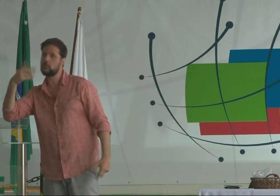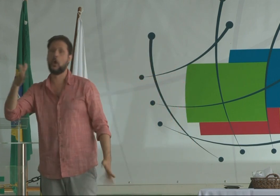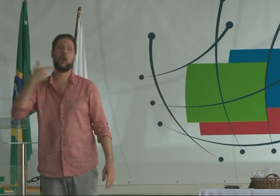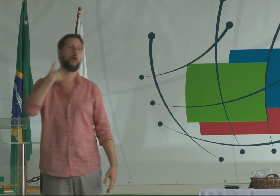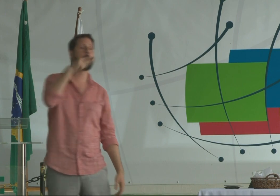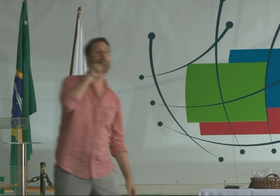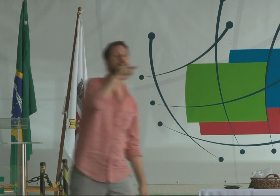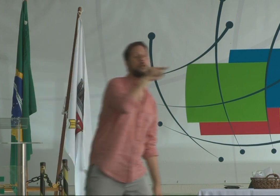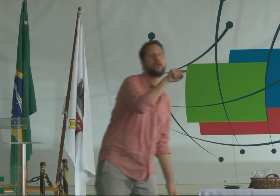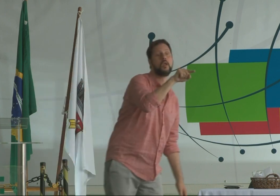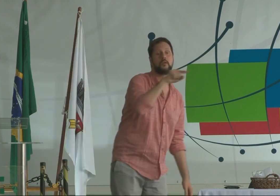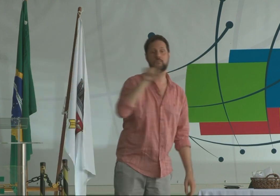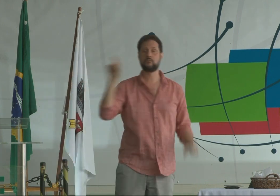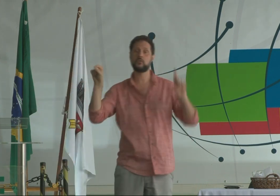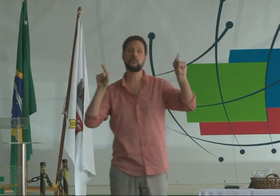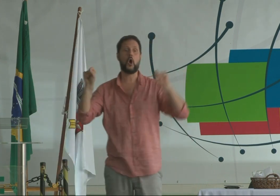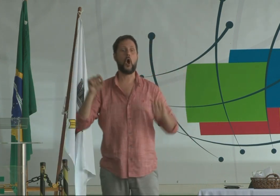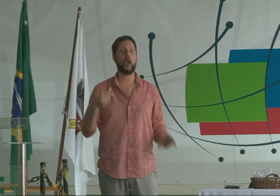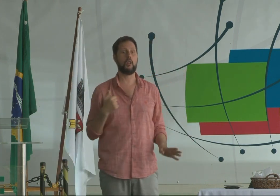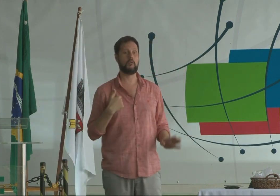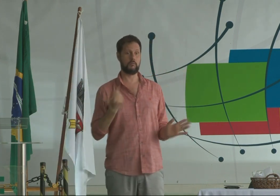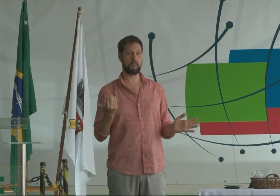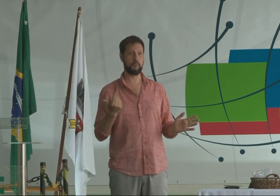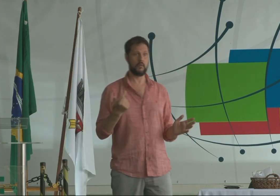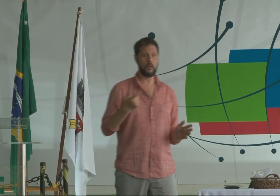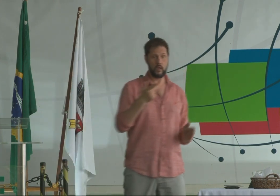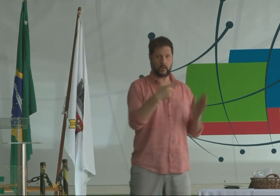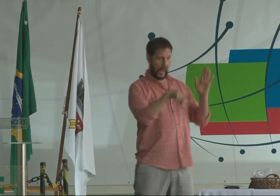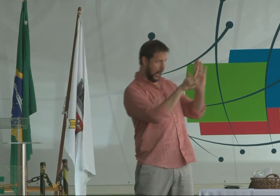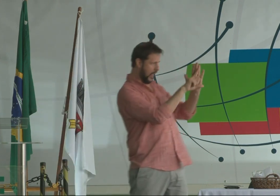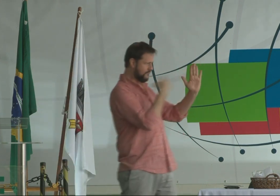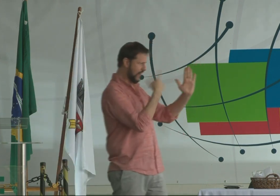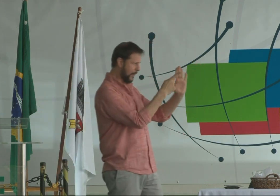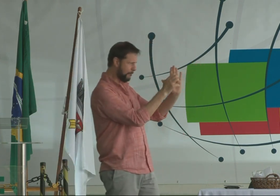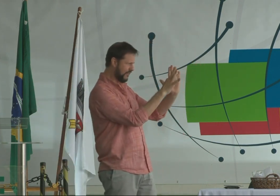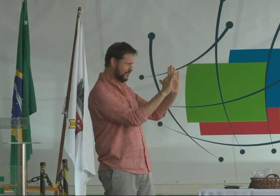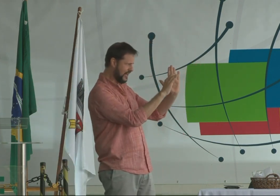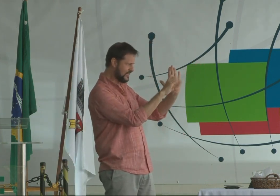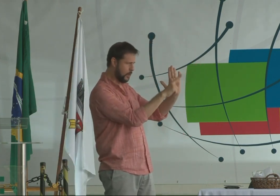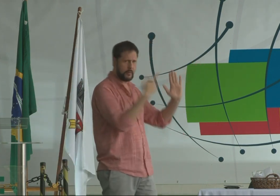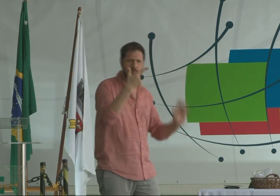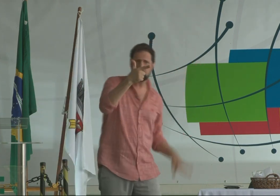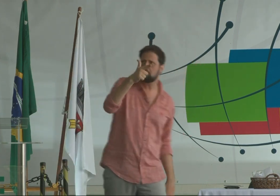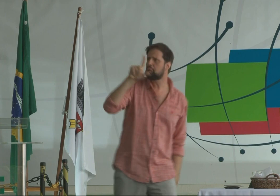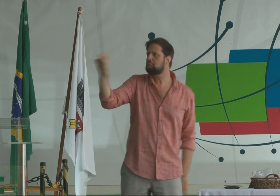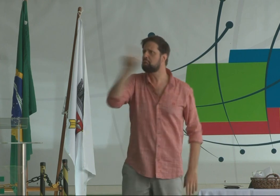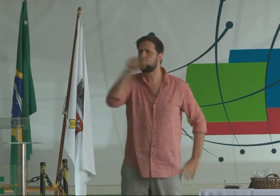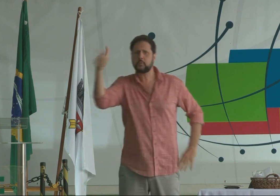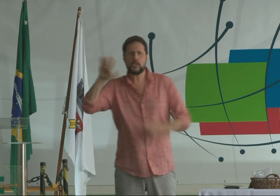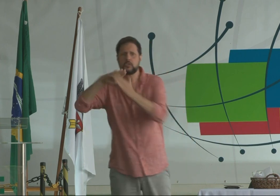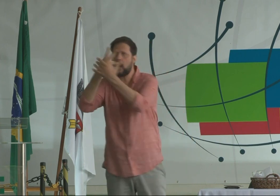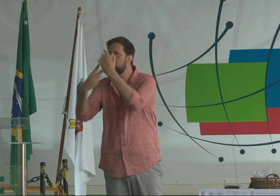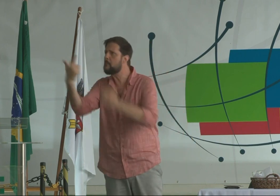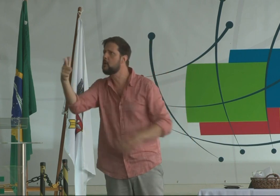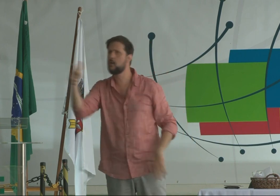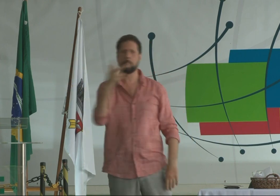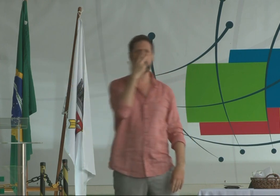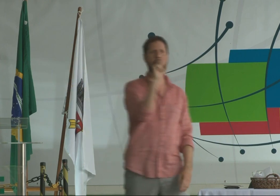Eu quero essa escolha. Eu quero essa. Eu tenho opção de escolha. Isso é legal. Então, fala. Só que, hoje em dia, não tem essa